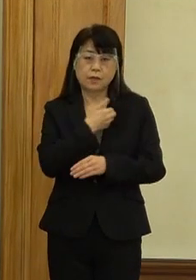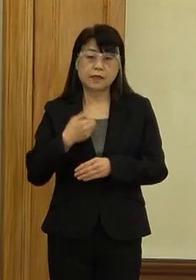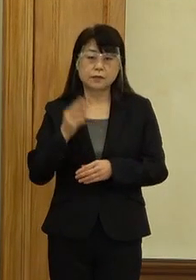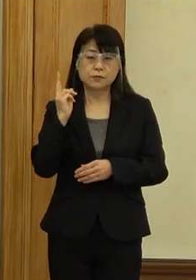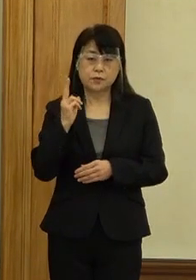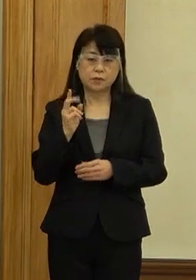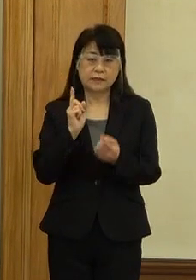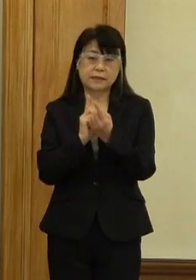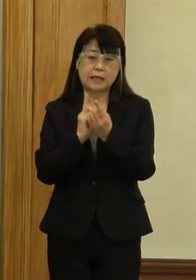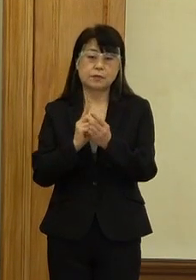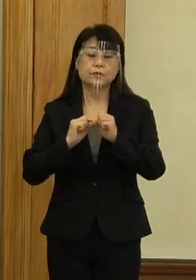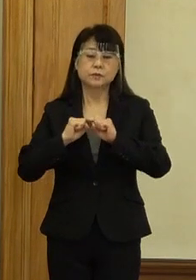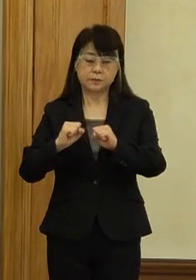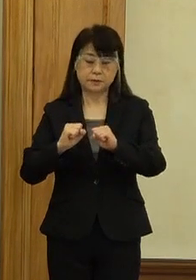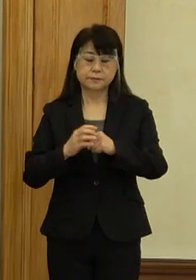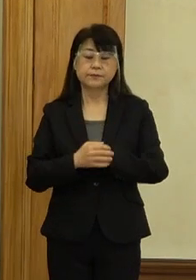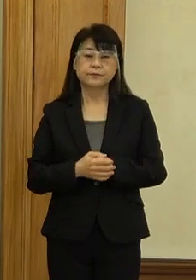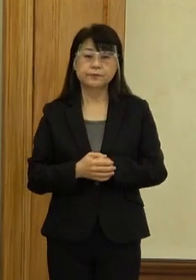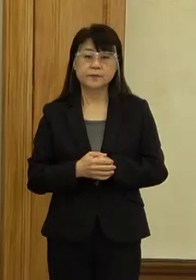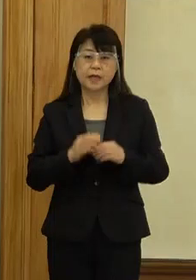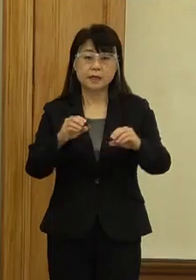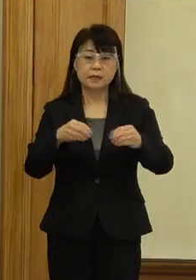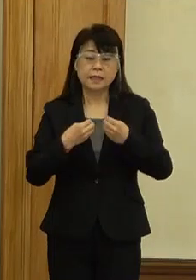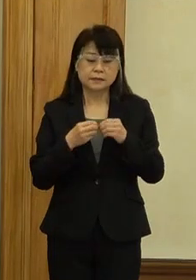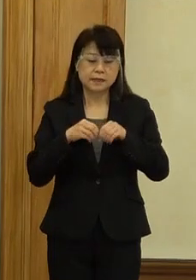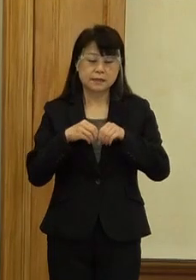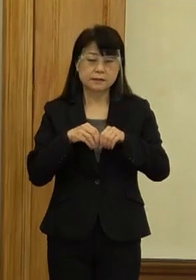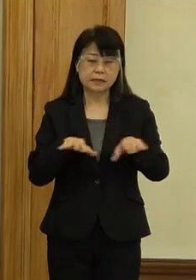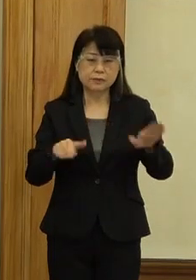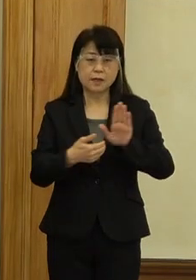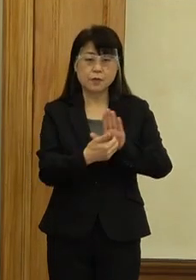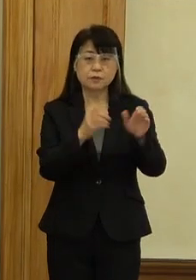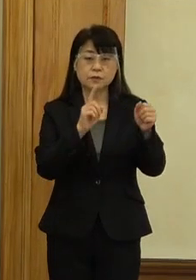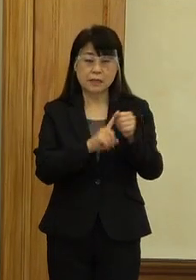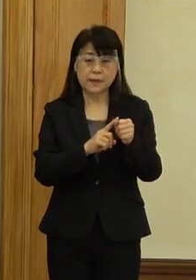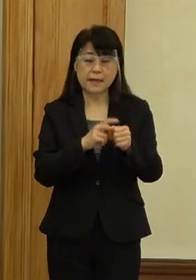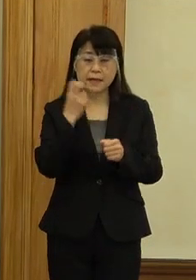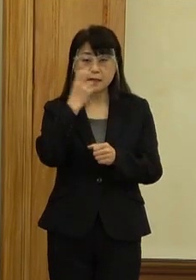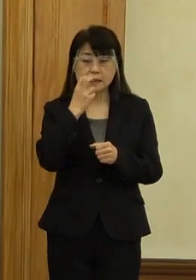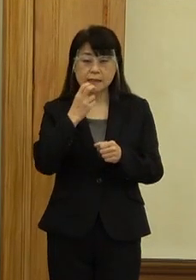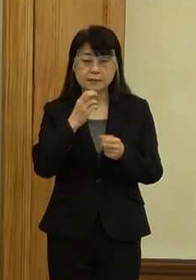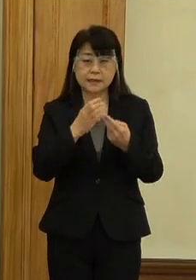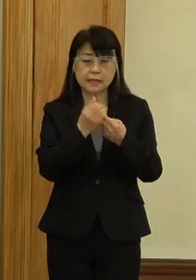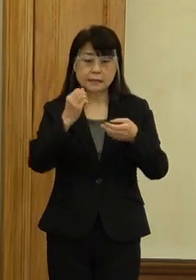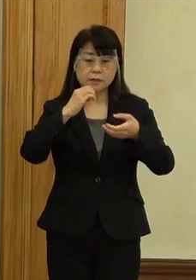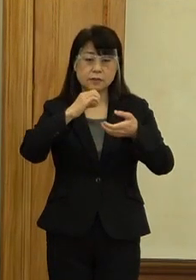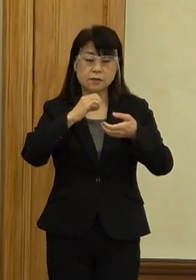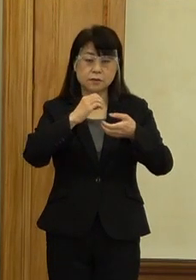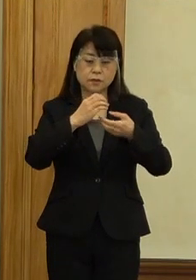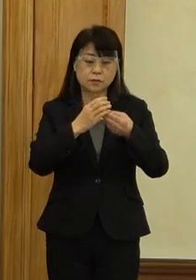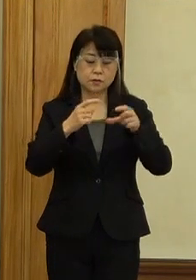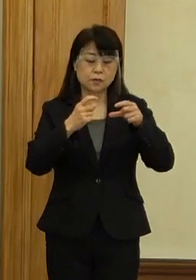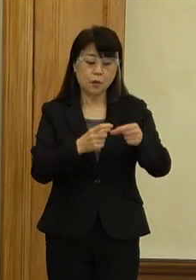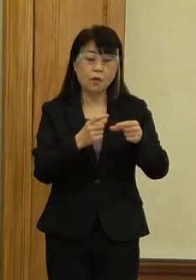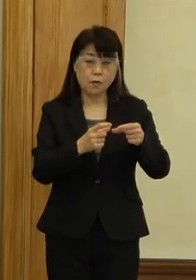。また感染拡大防止のため検査キットを高齢者施設や